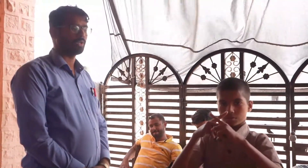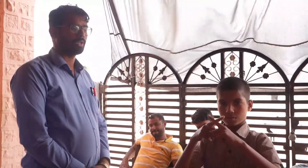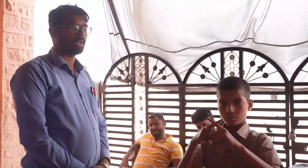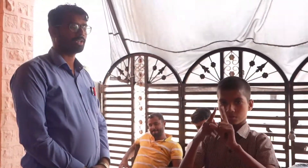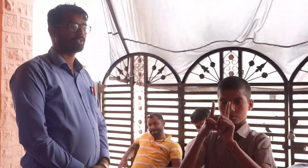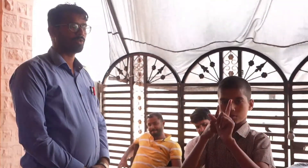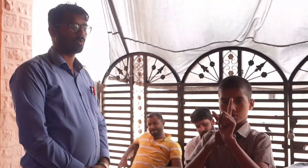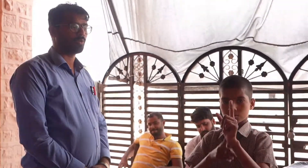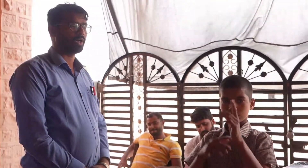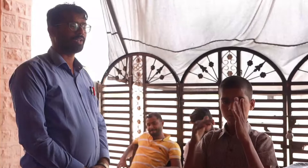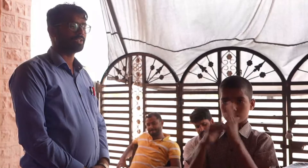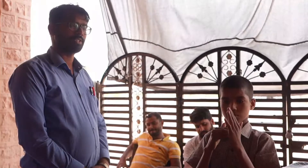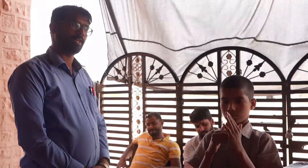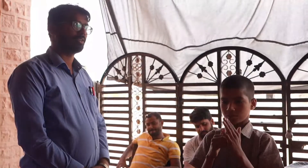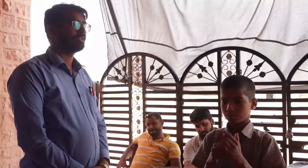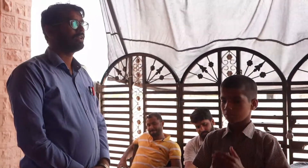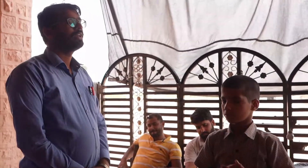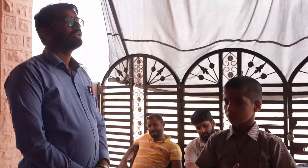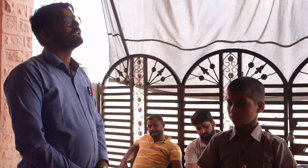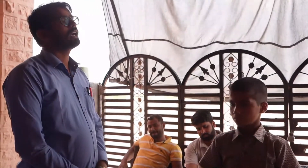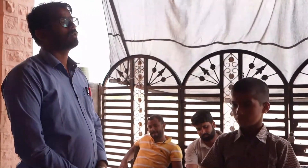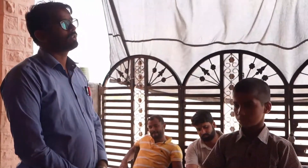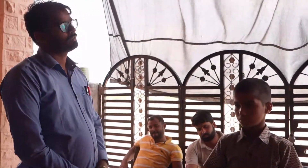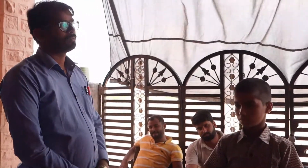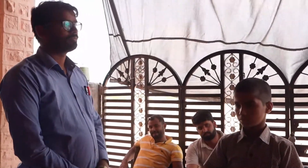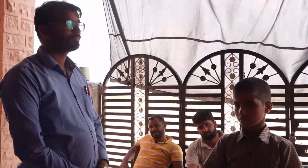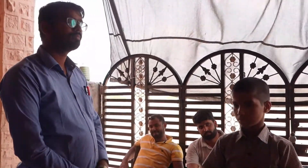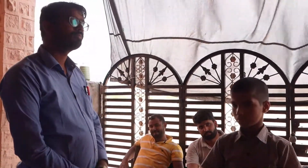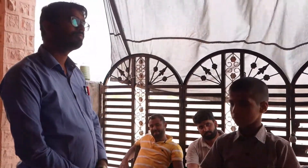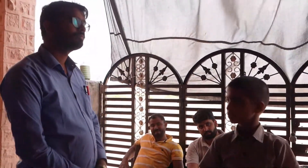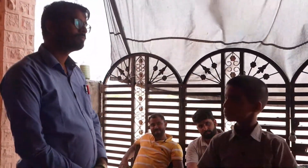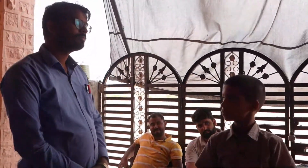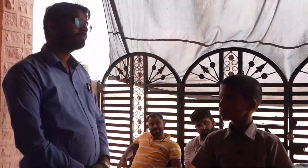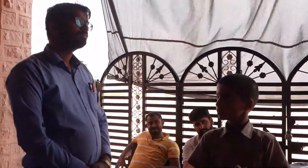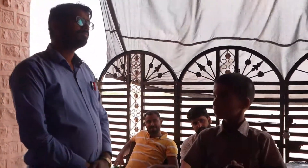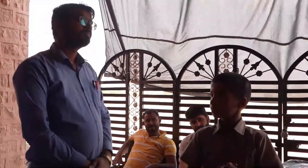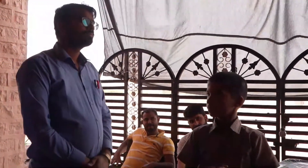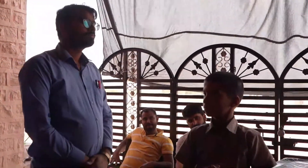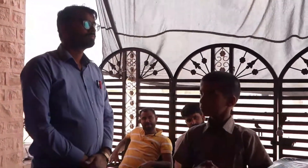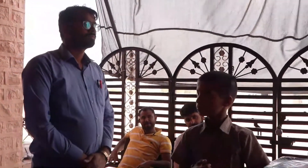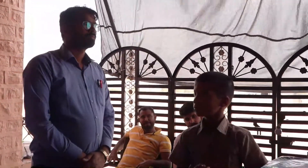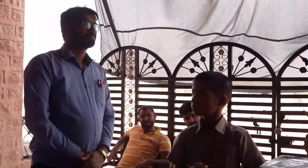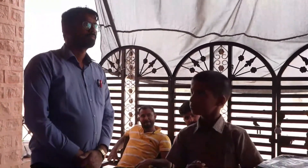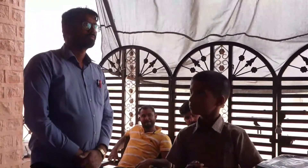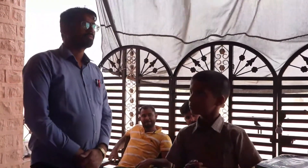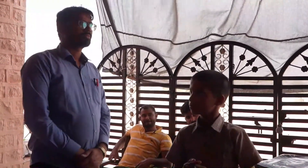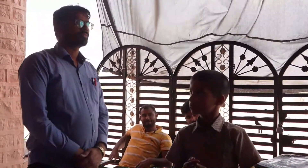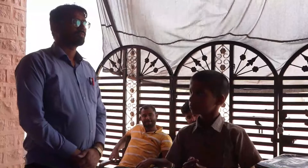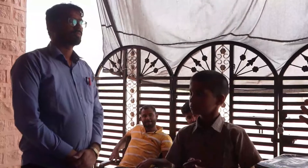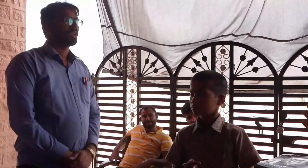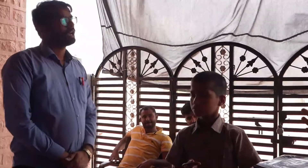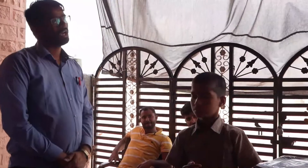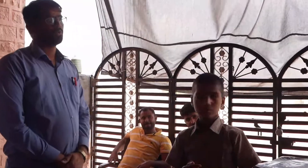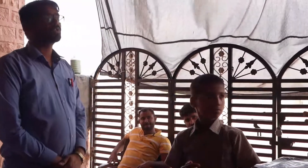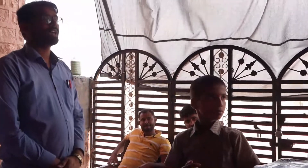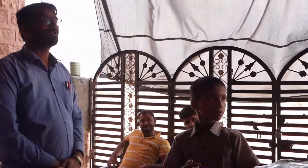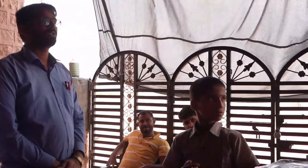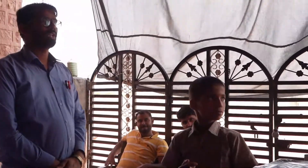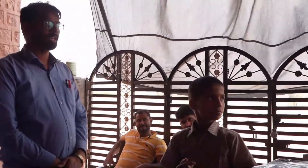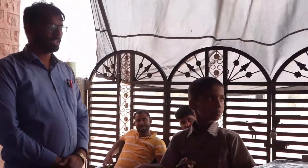डब्ल्यू एक्स वाई। मतलब ये इशारे ऐसे मतलब टोटल जैसे अक्षर होते हैं वैसे हाथों से हाँ वो साइन होता है ना, ये जो